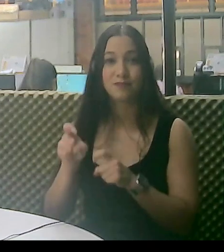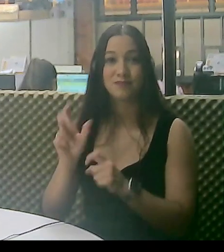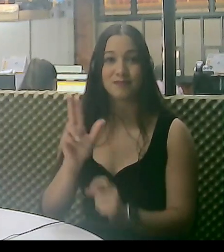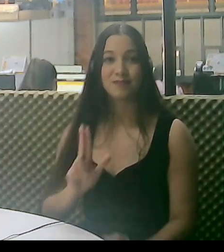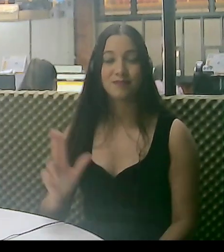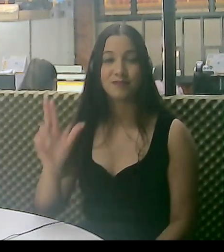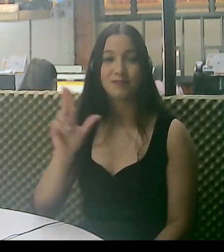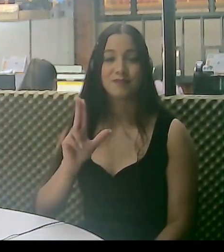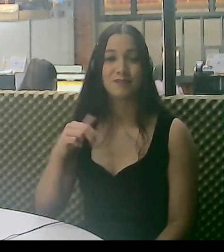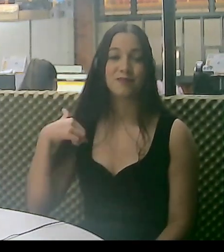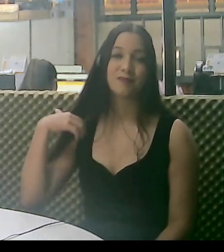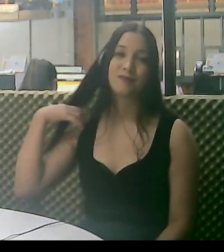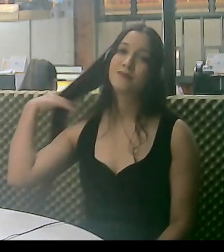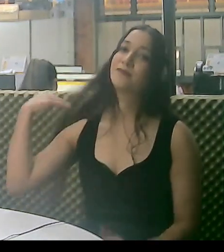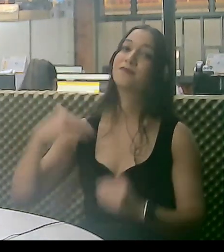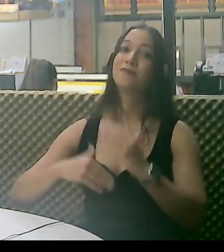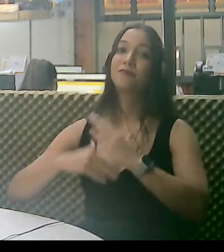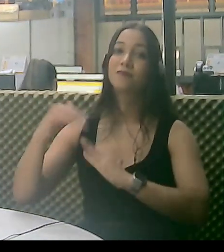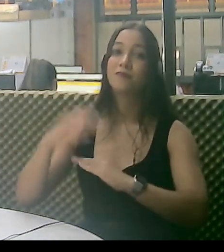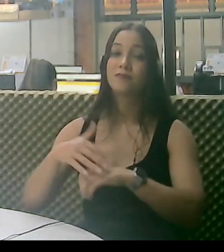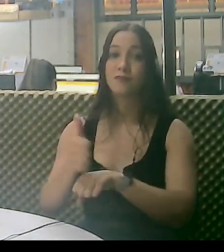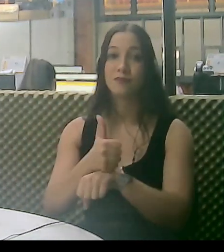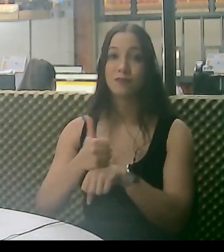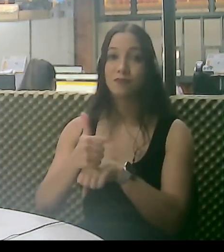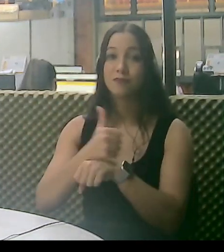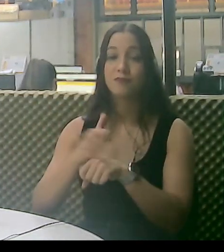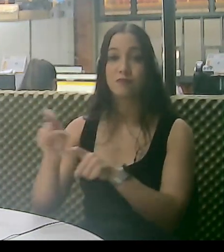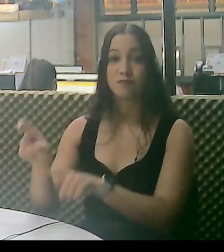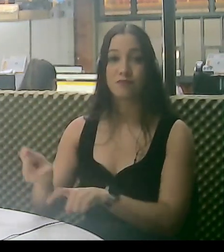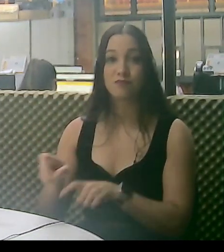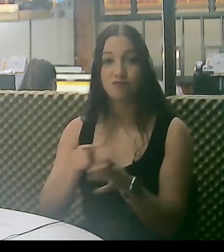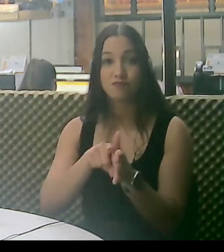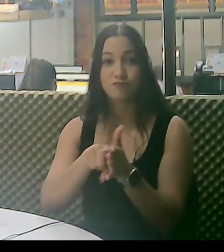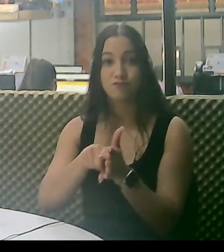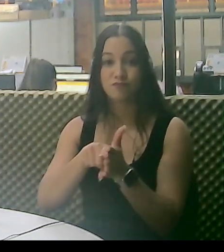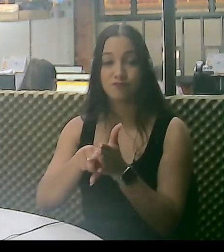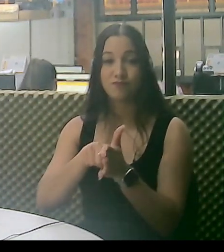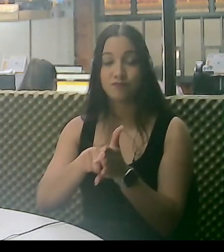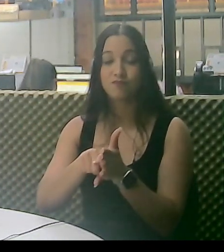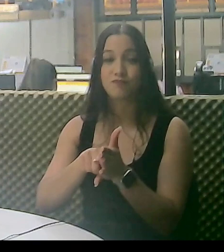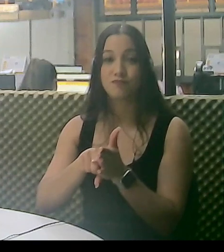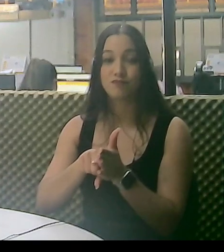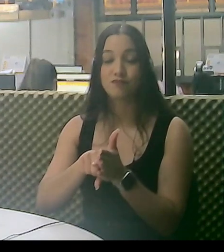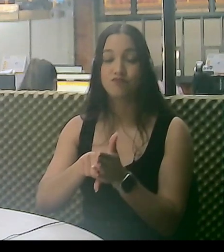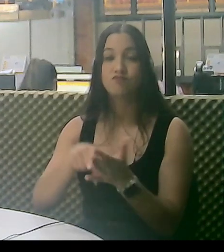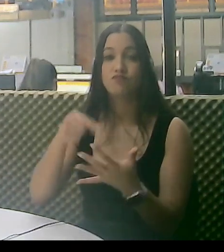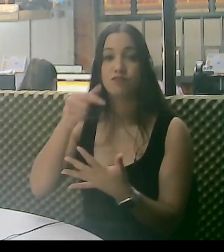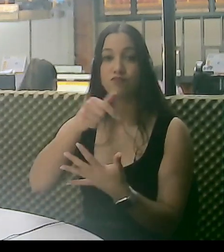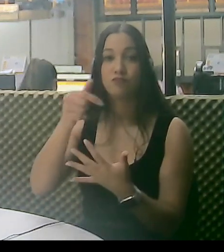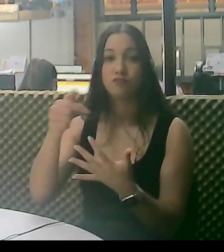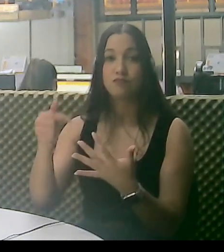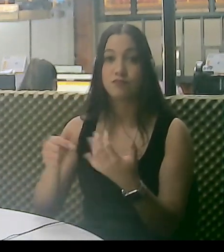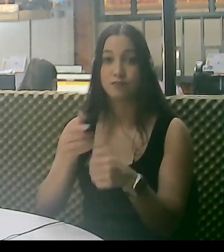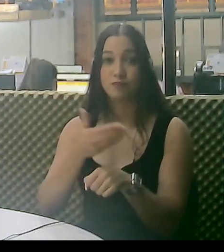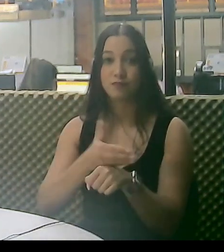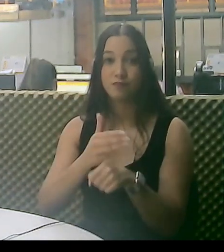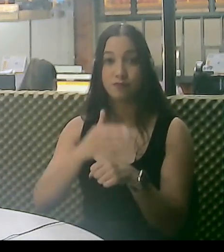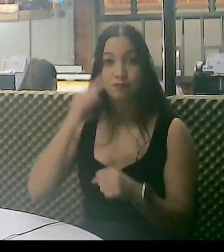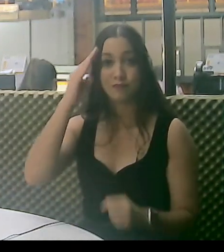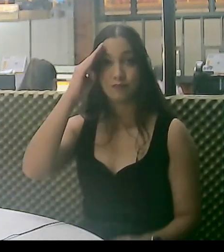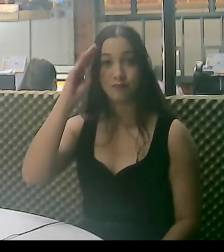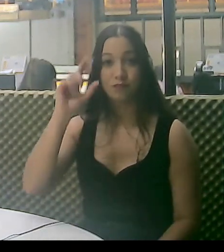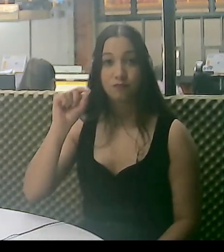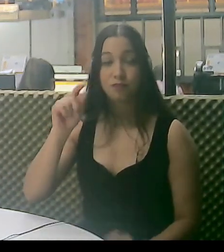Uberlândia, contribuindo para a profissionalização dos produtores e em pesquisas. Dentre as atividades que se destacam, estão